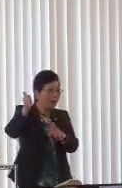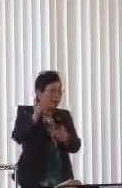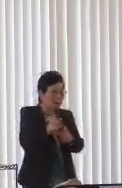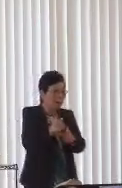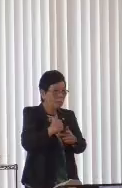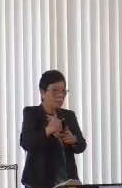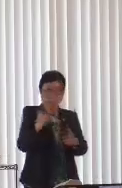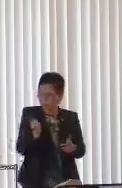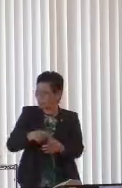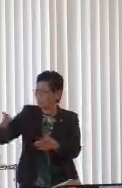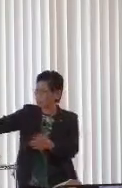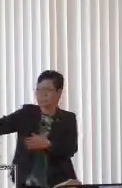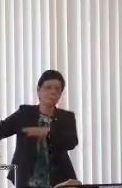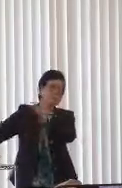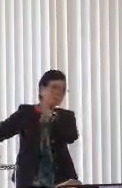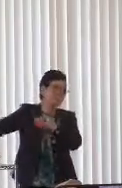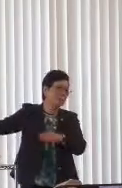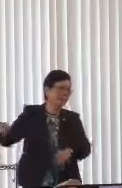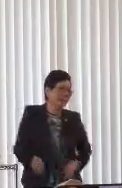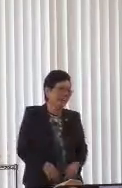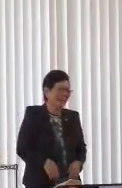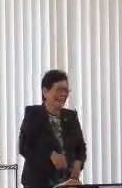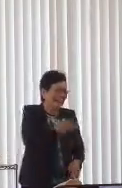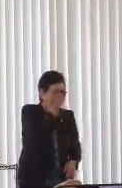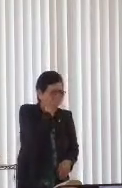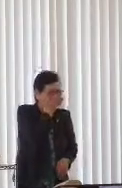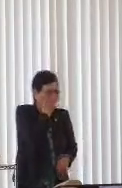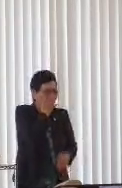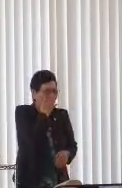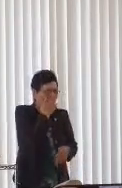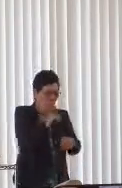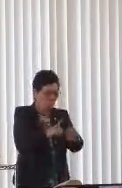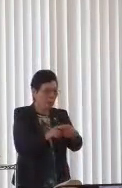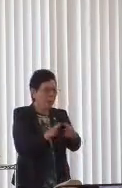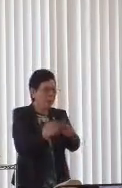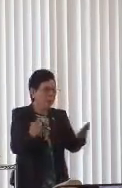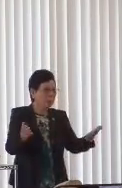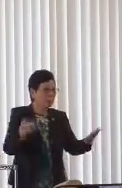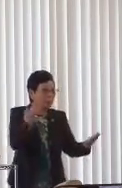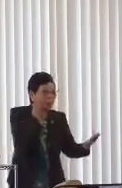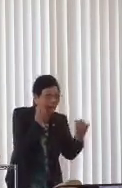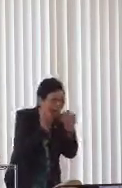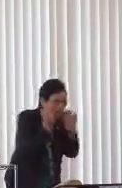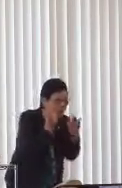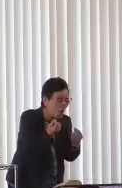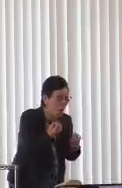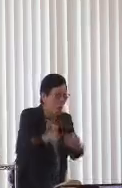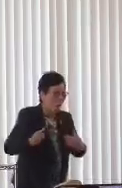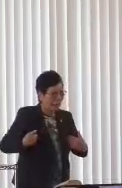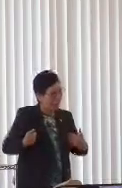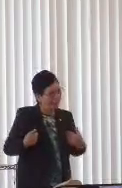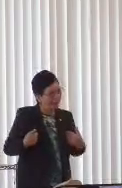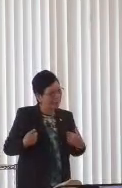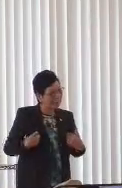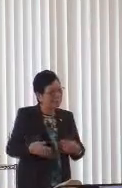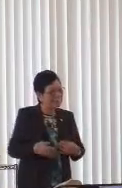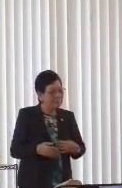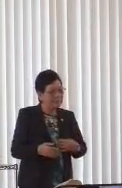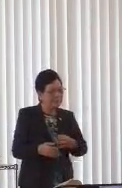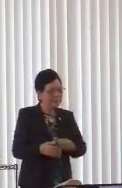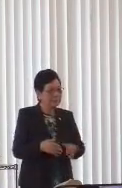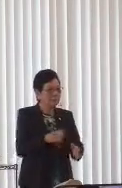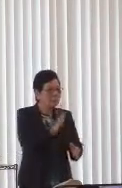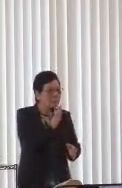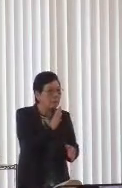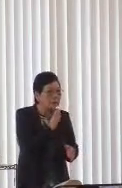にしてください、聖書にはいつ来るとは書いてない、誰にもわからないと書いてあるわけですから、ただただ